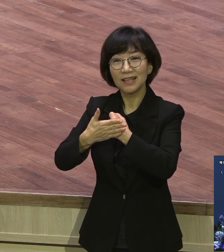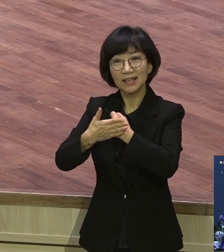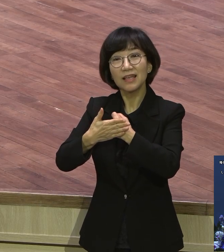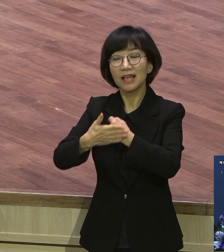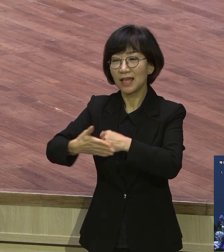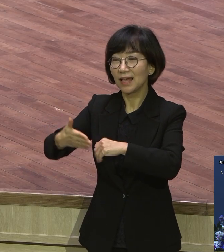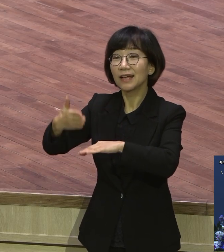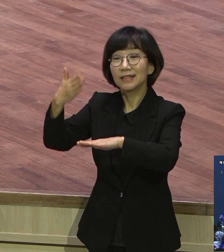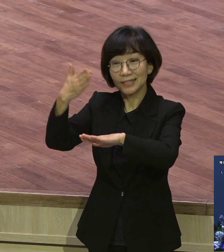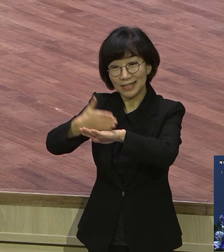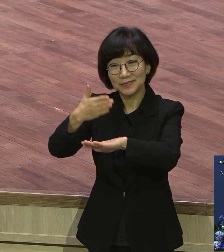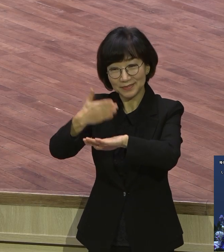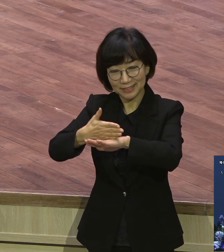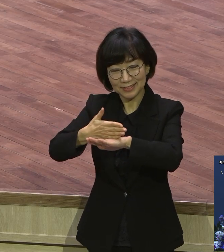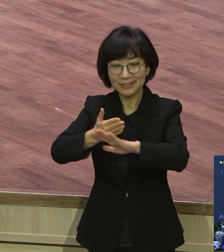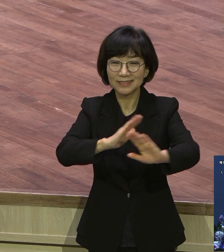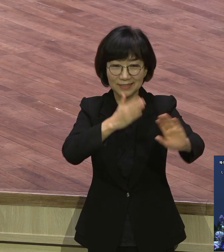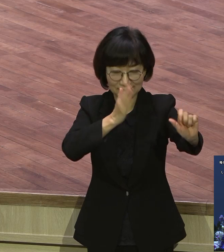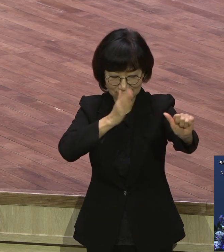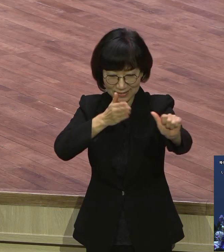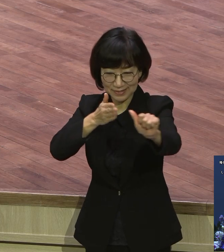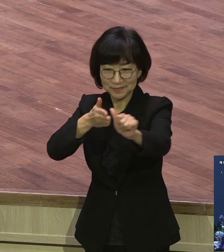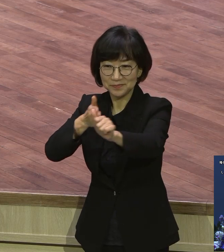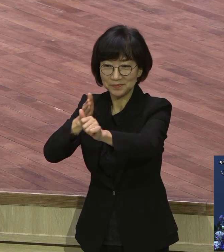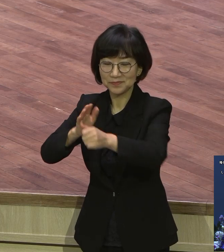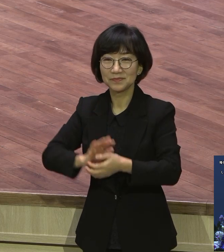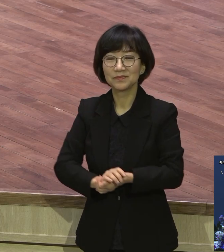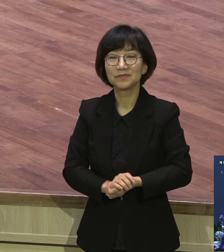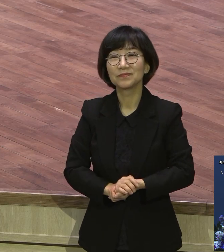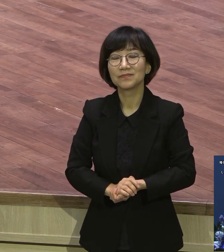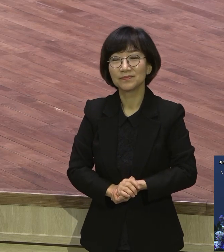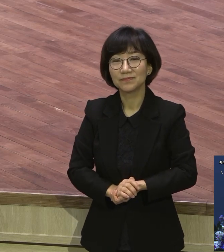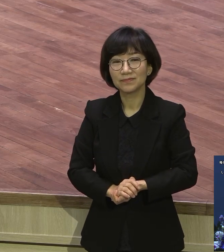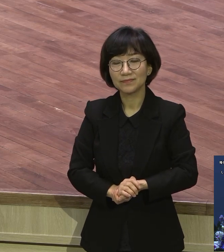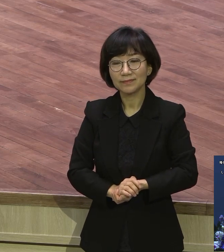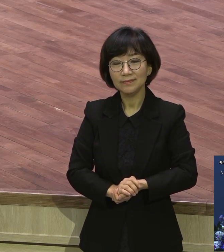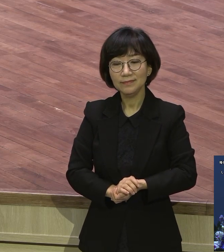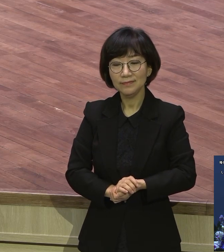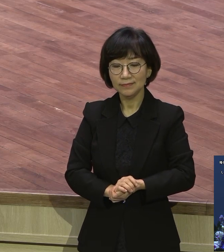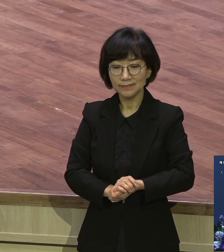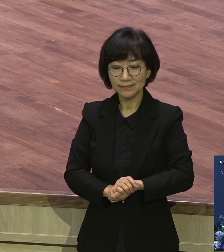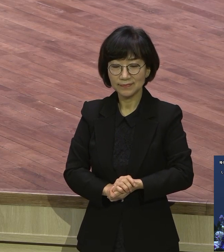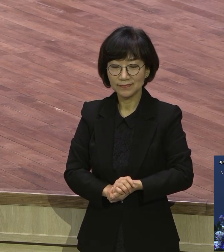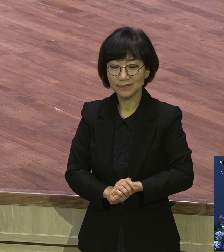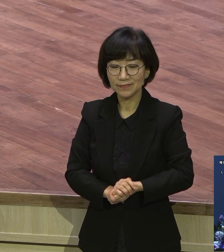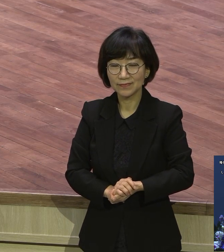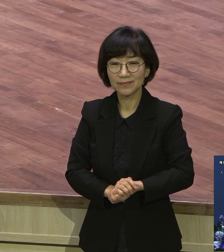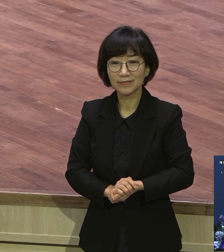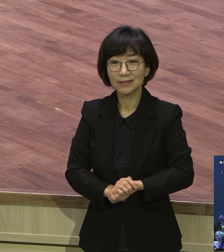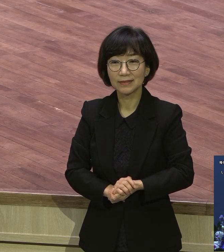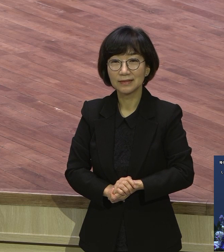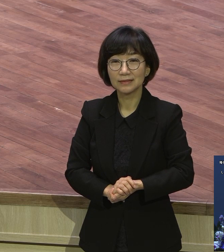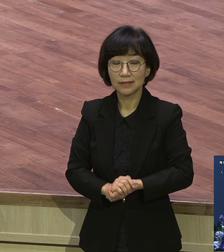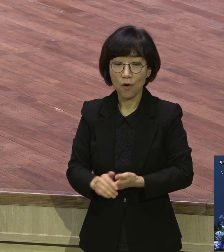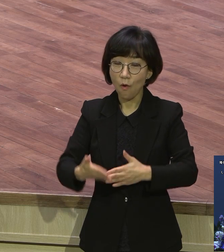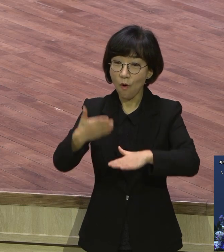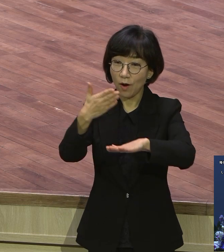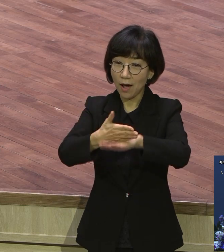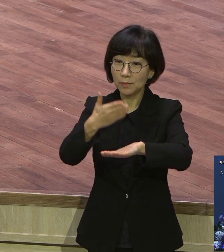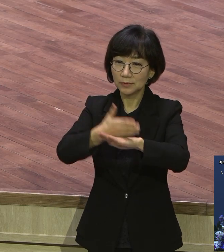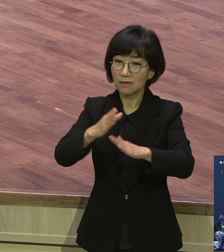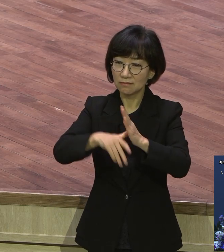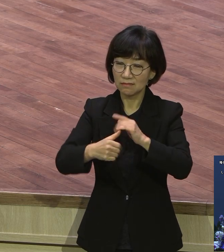여러분 신앙이 되기 바랍니다 지금 현재 그만큼 감사의 삶이 주는 영향이